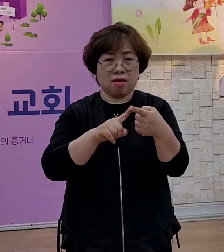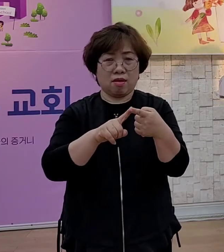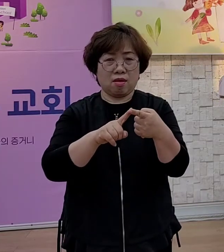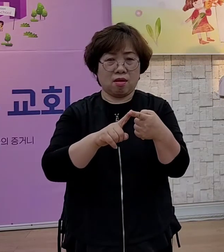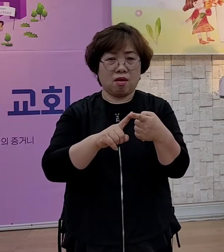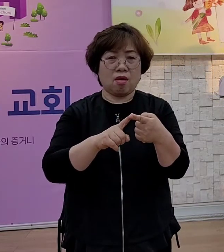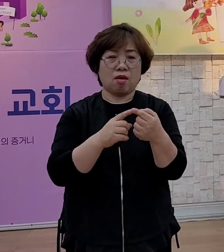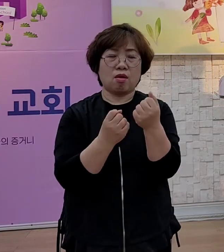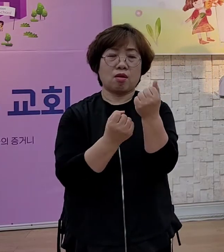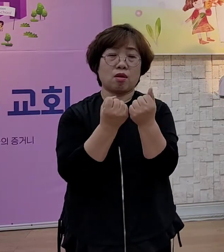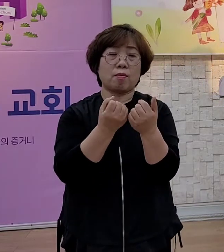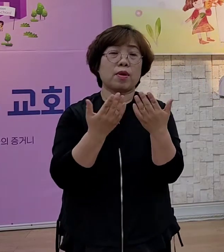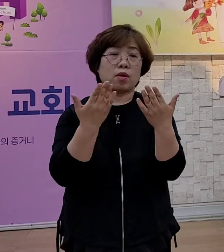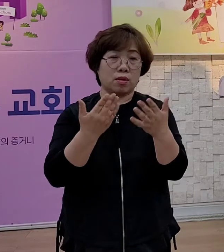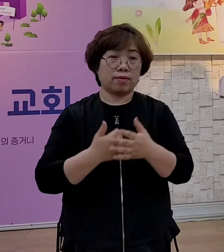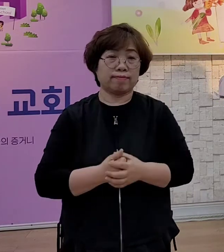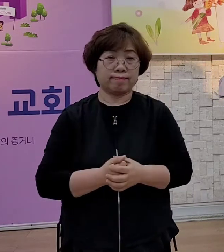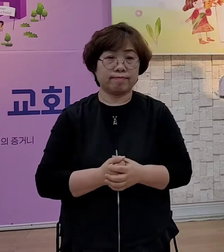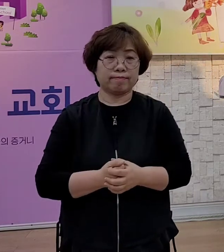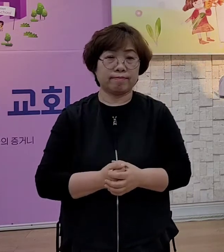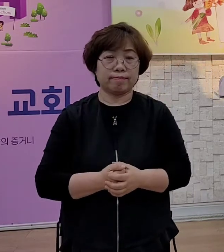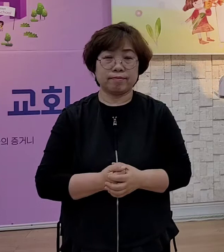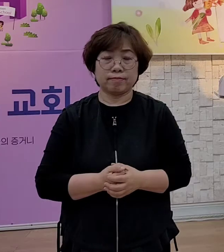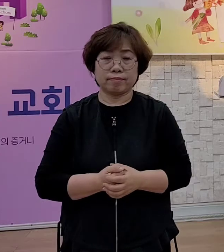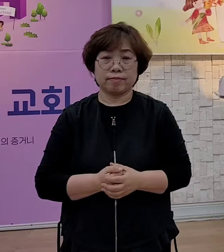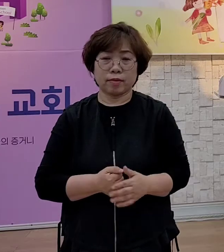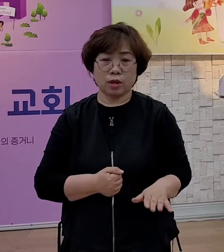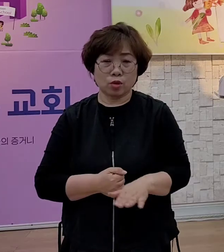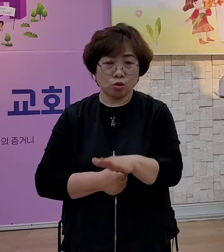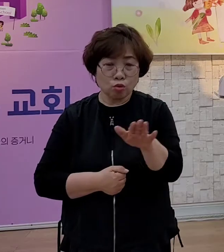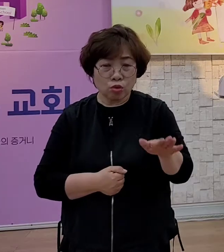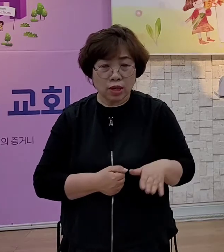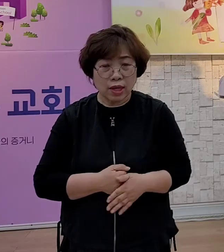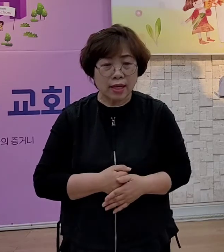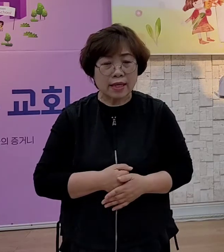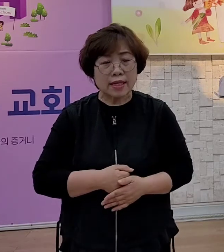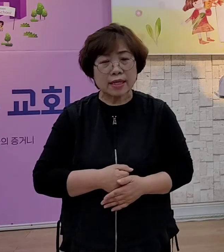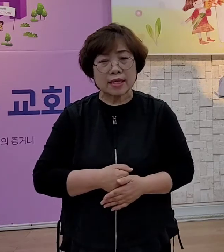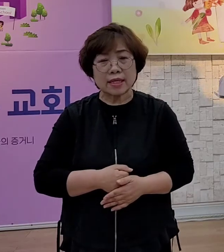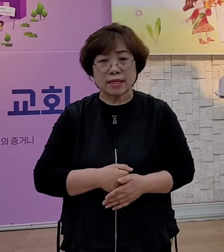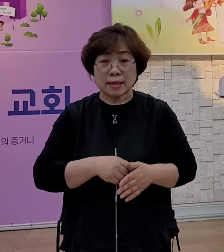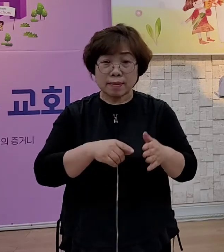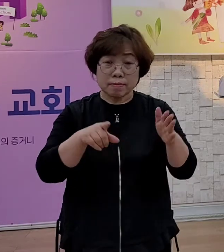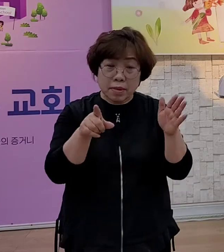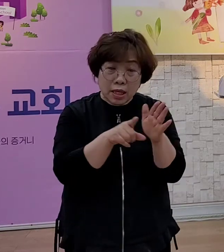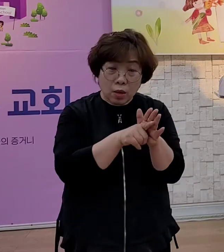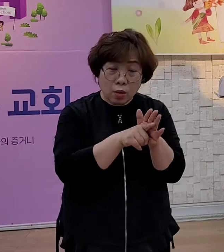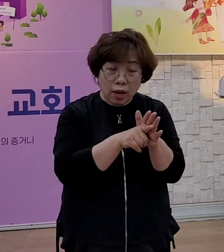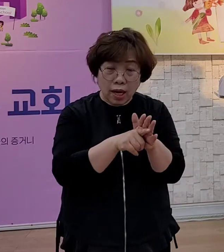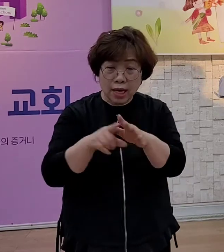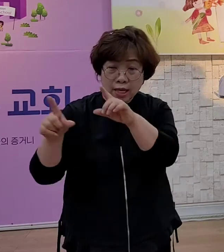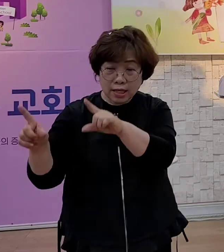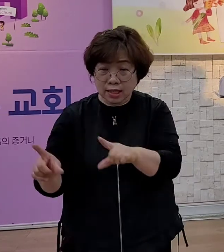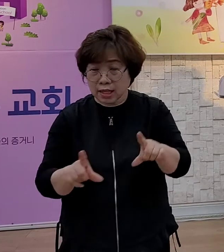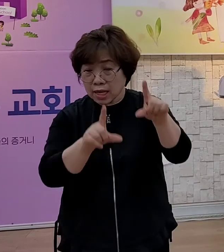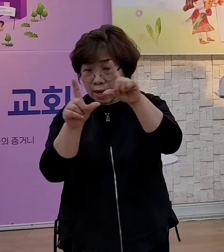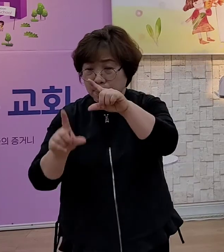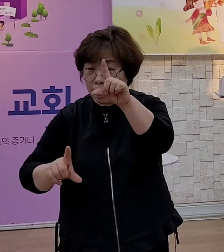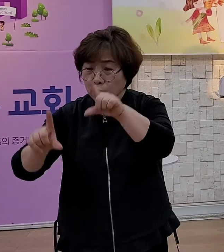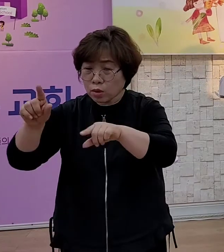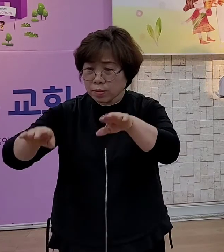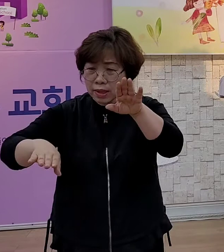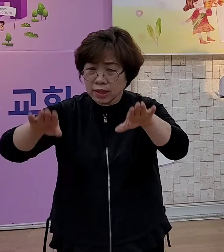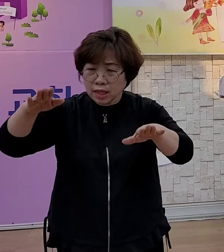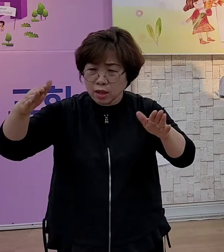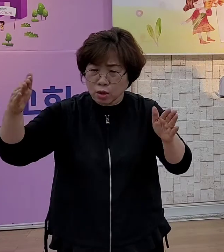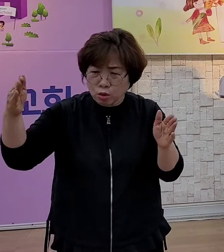이걸 통해서 우리가 어떻게 하면 우리의 지식과 우리의 삶의 간격을 좀 더 줄일 수 있을까, 이걸